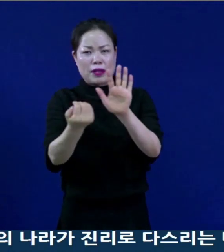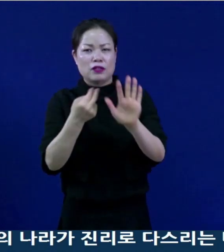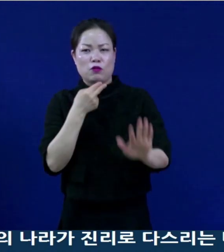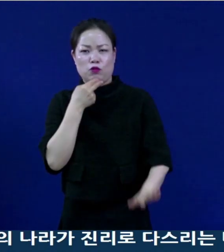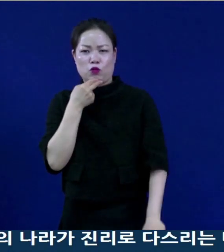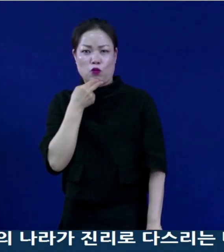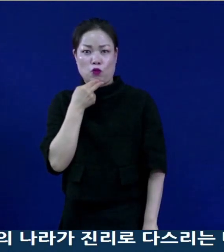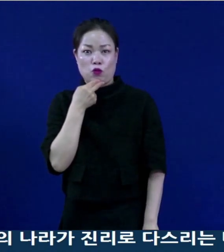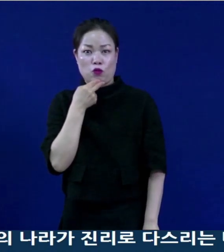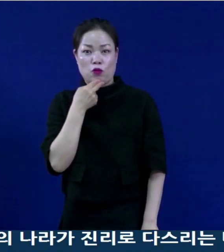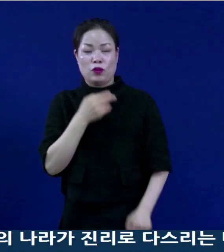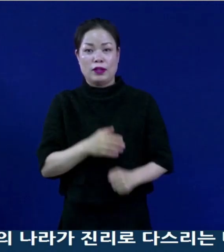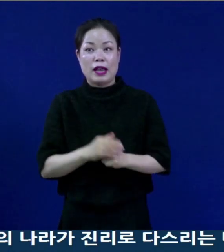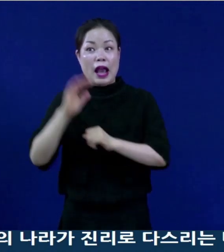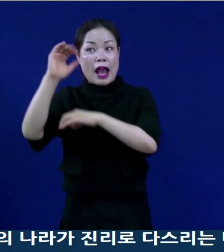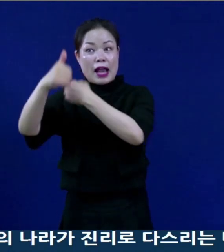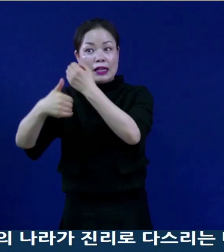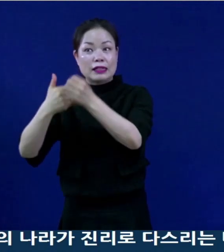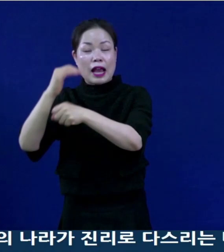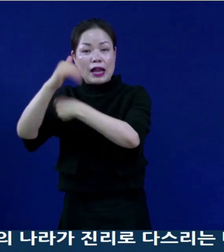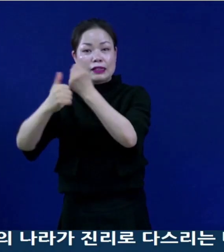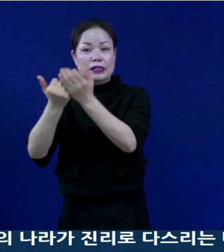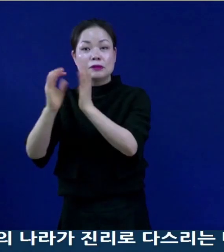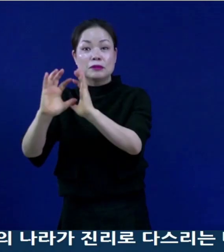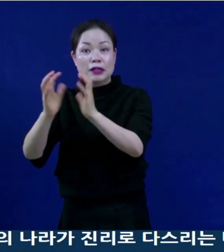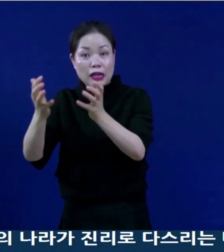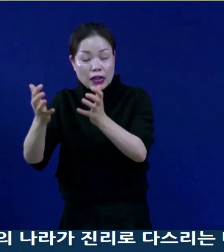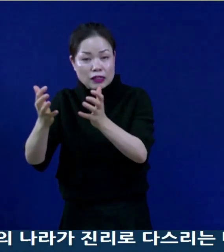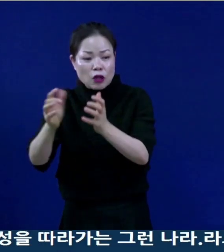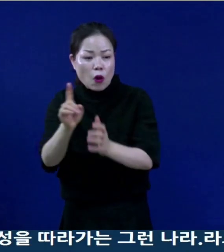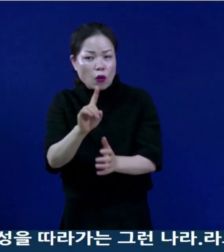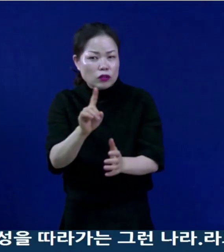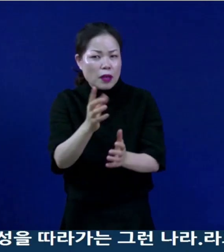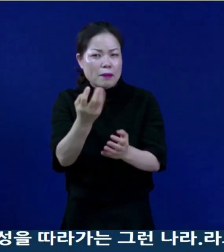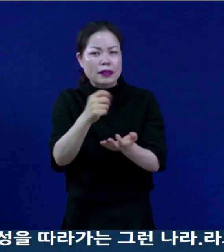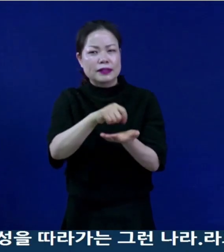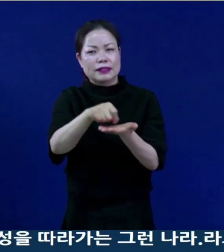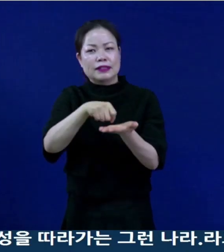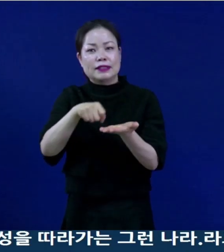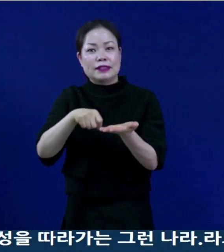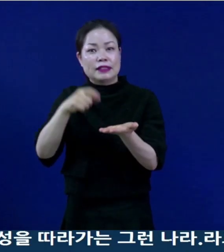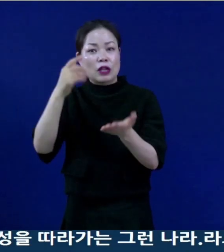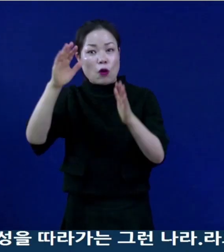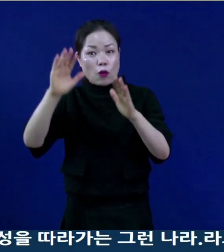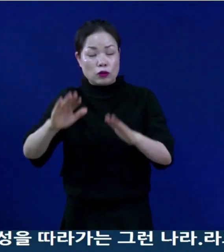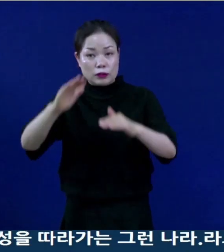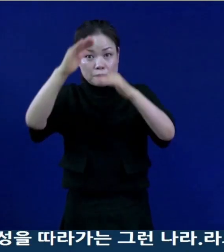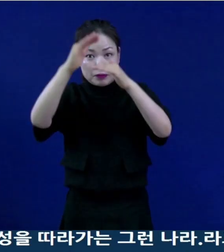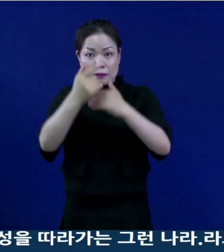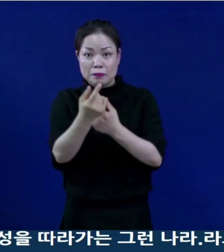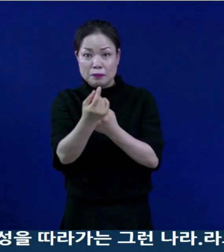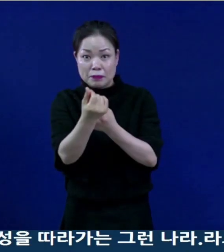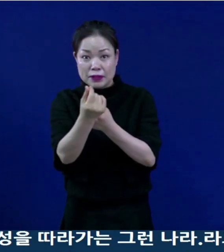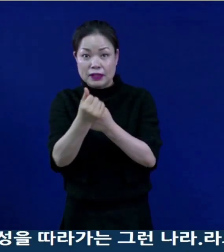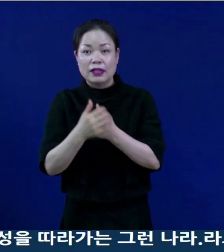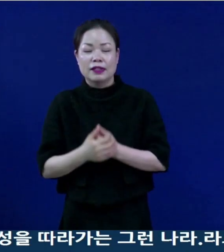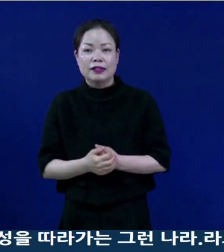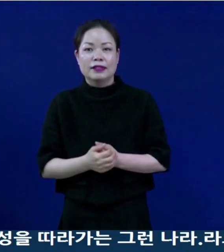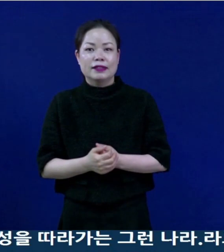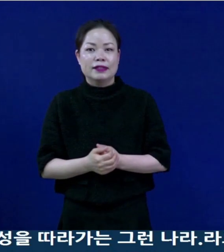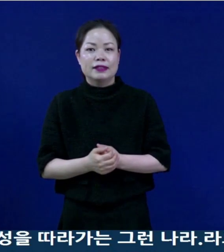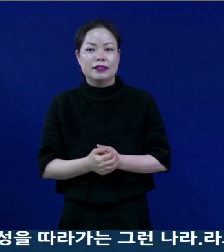나옵니다. 하나님 나라라는 표현이 어디에서 나오냐면 오늘 요 본문에 비슷하게 나오고요.